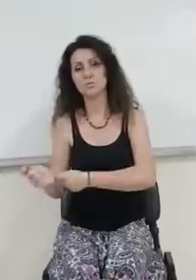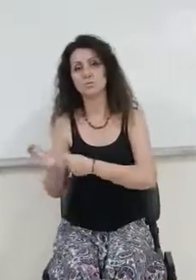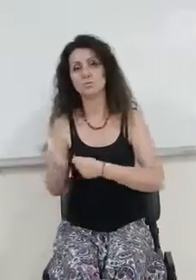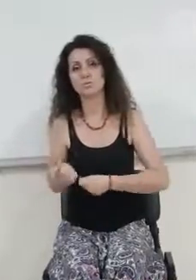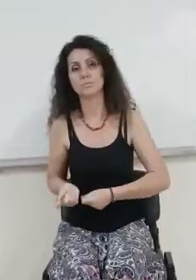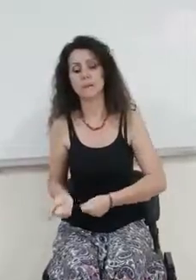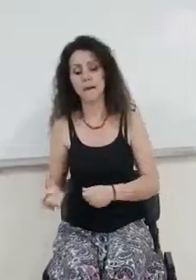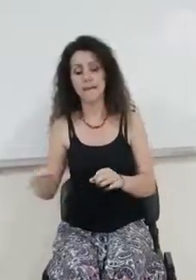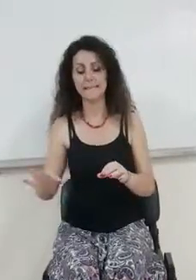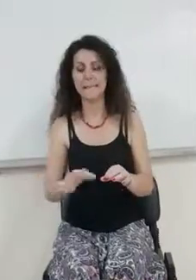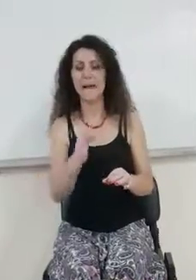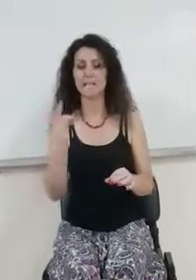Terzi,